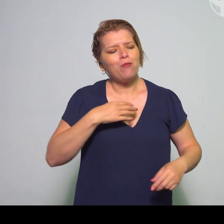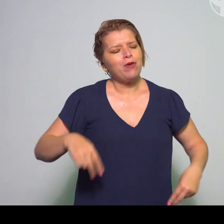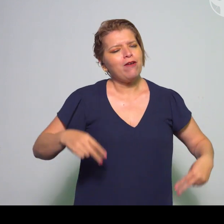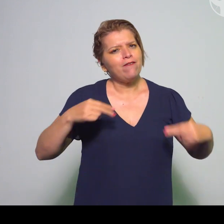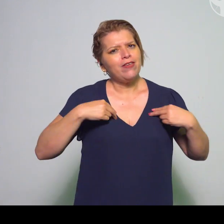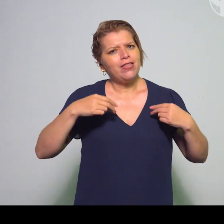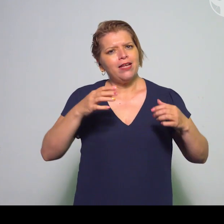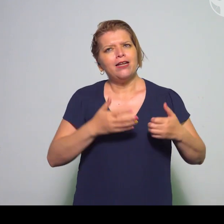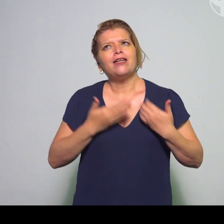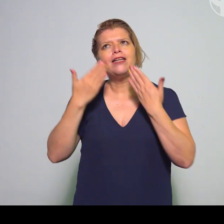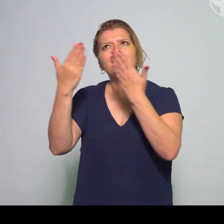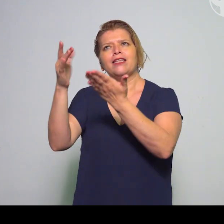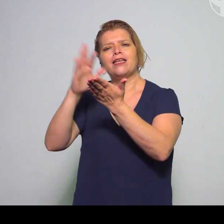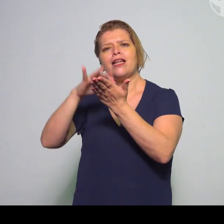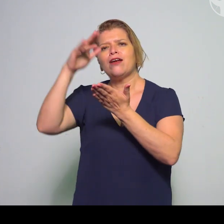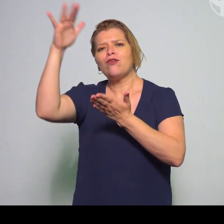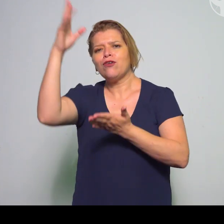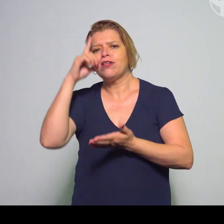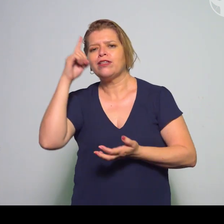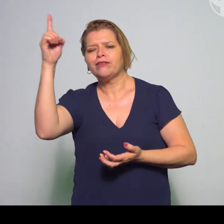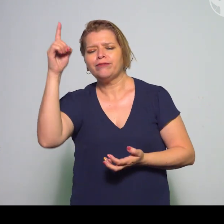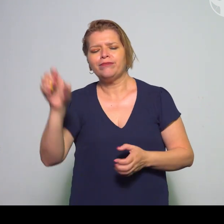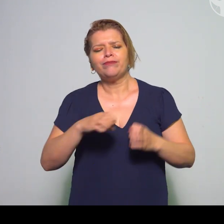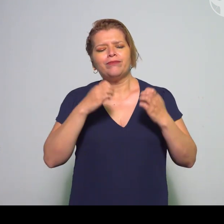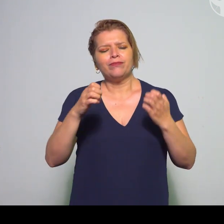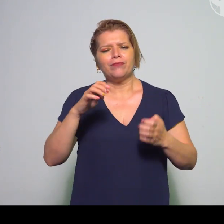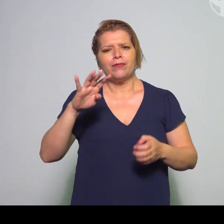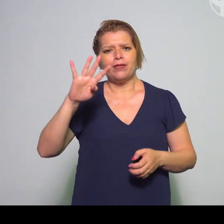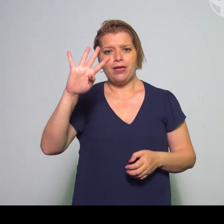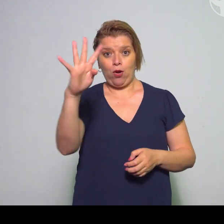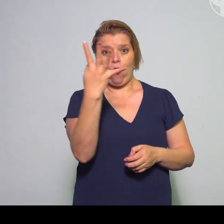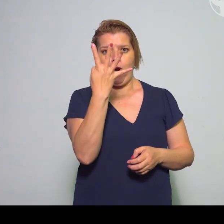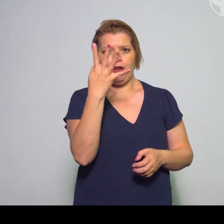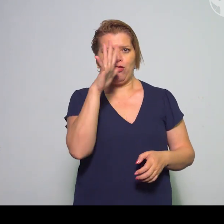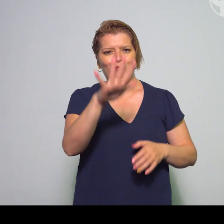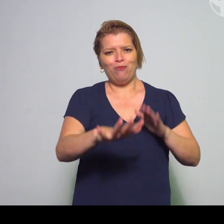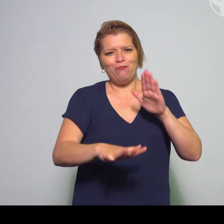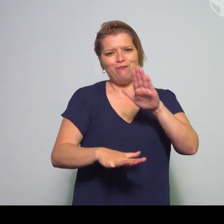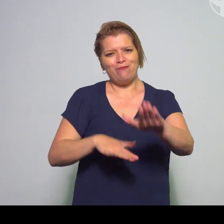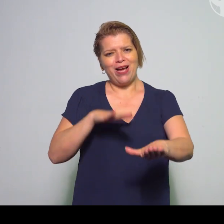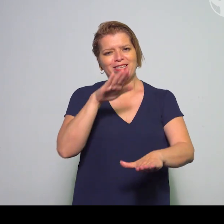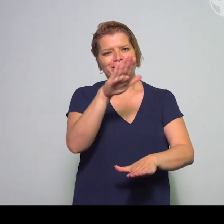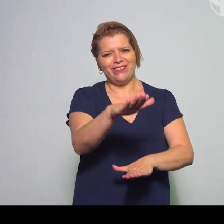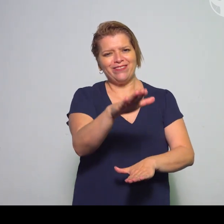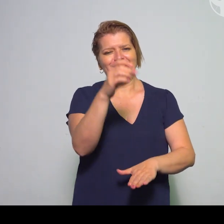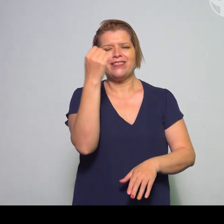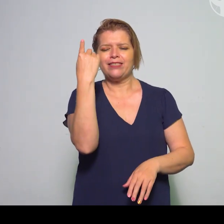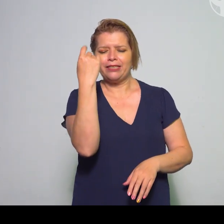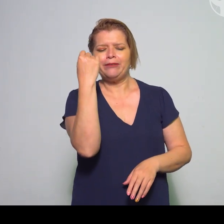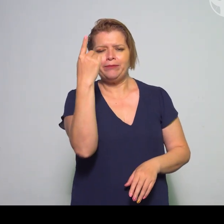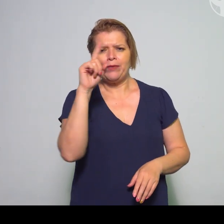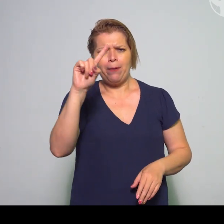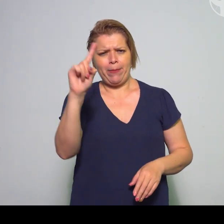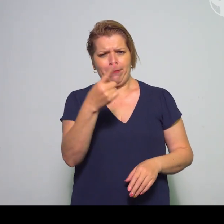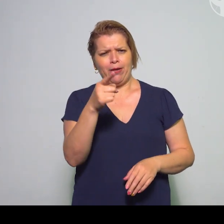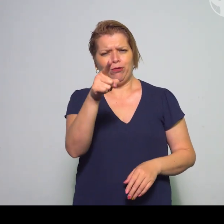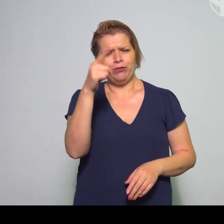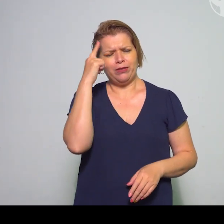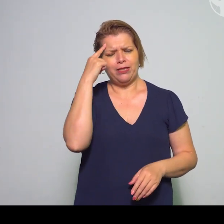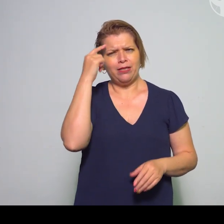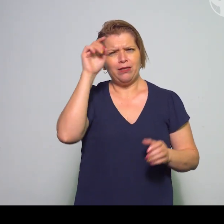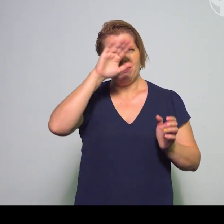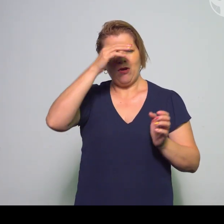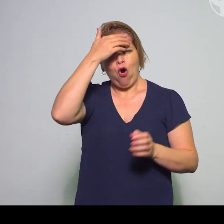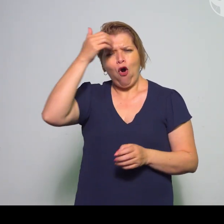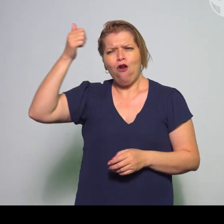va a hablar del cuarto punto. Estamos hablando de 4 pasos para que Dios repare lo que está roto, y el primero